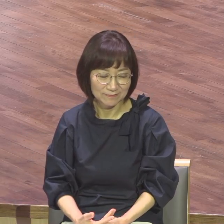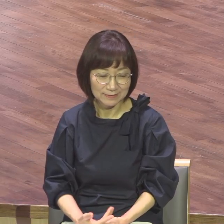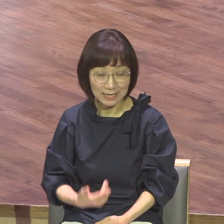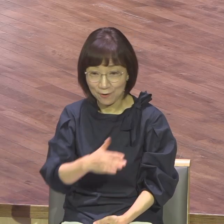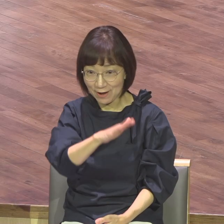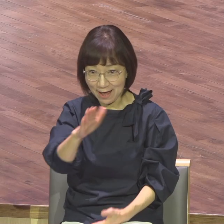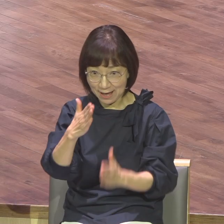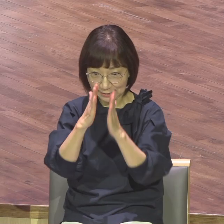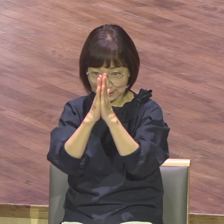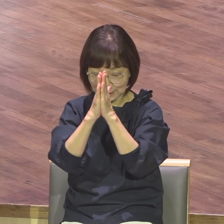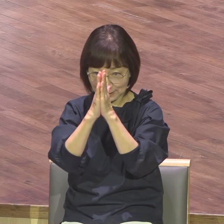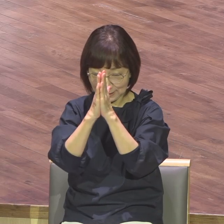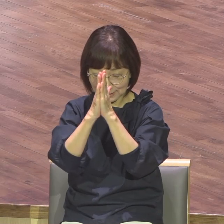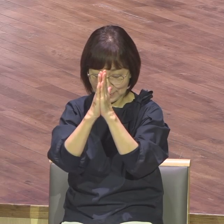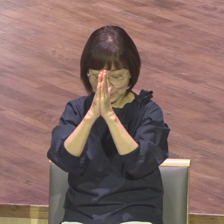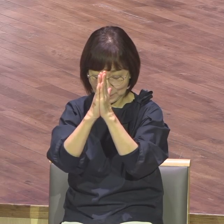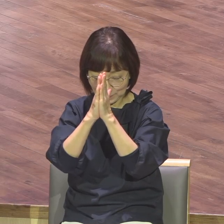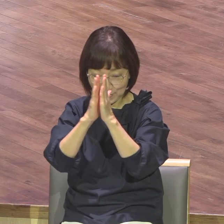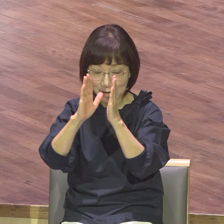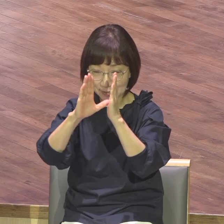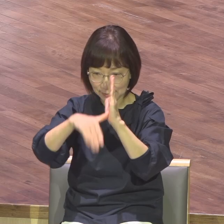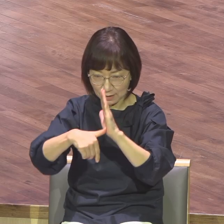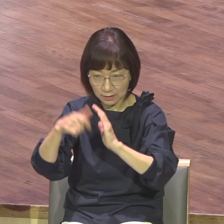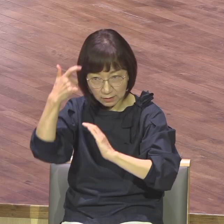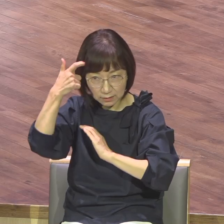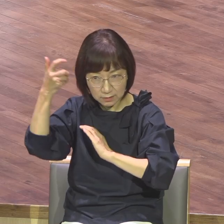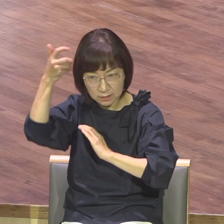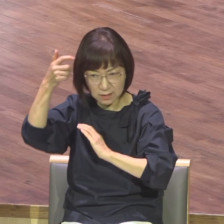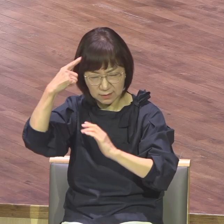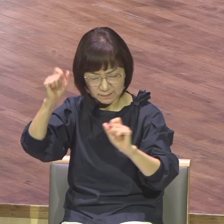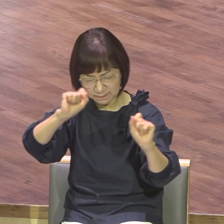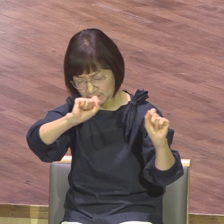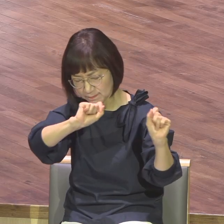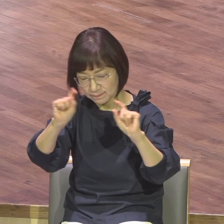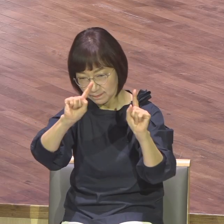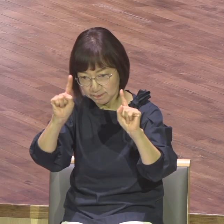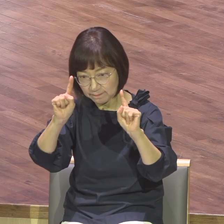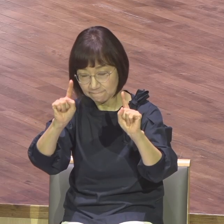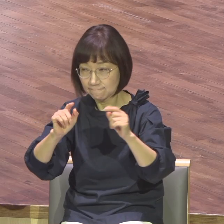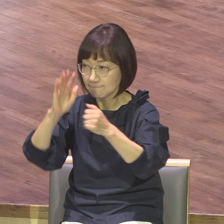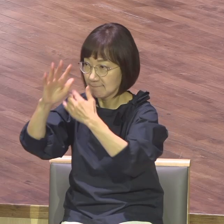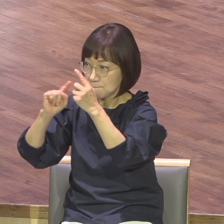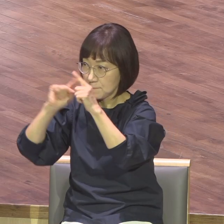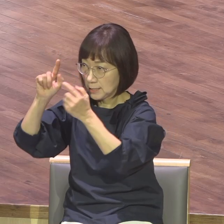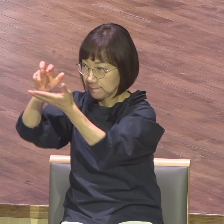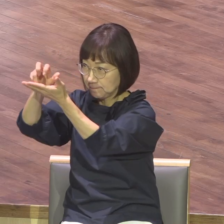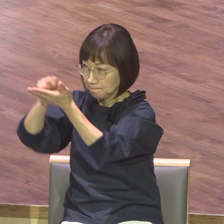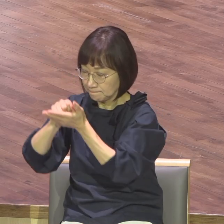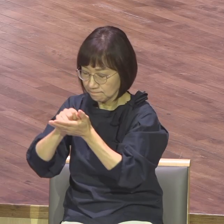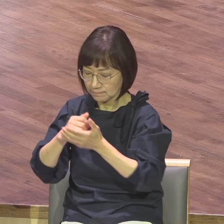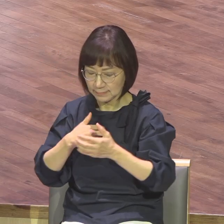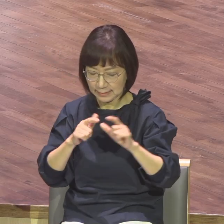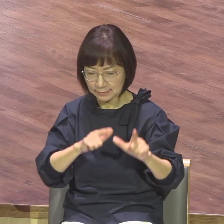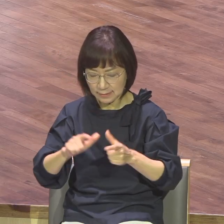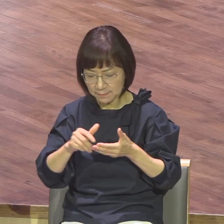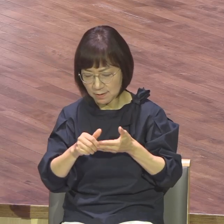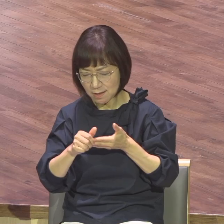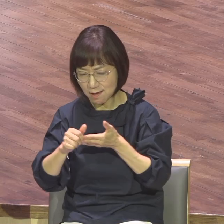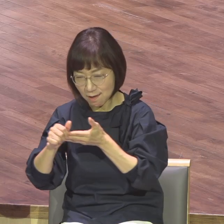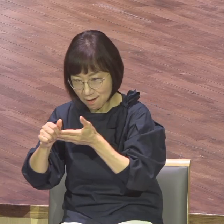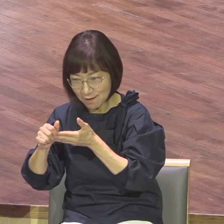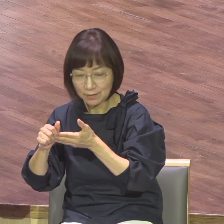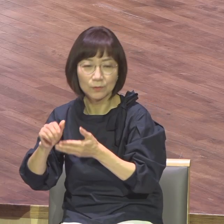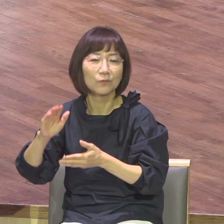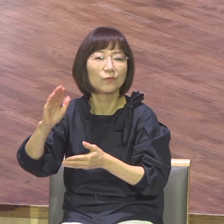기도할 때 우리 영적으로 깨어있게 되고 하나님 말씀이 내 삶을 주관하게 됩니다. 이것이